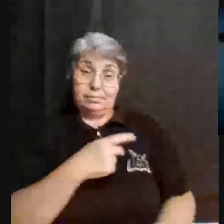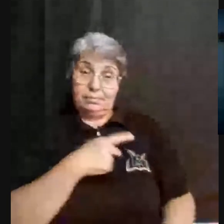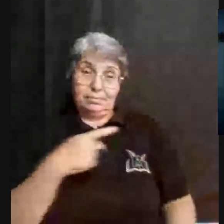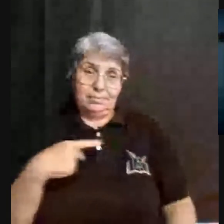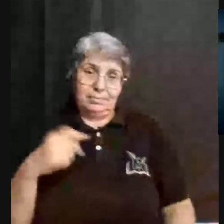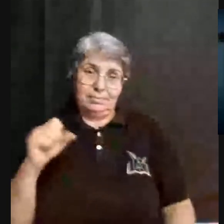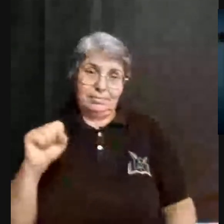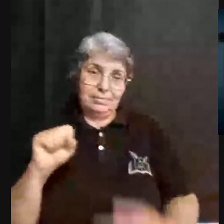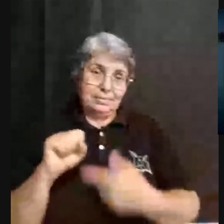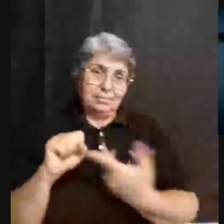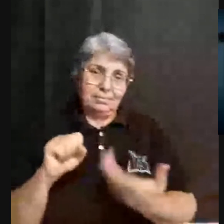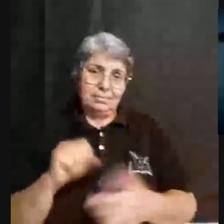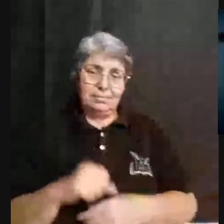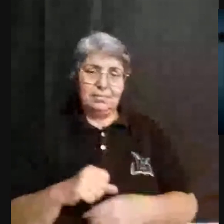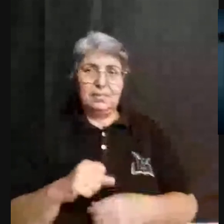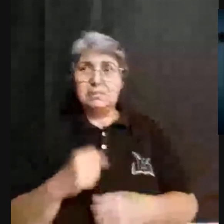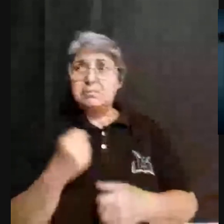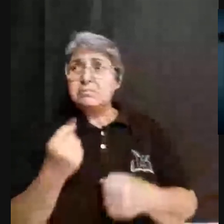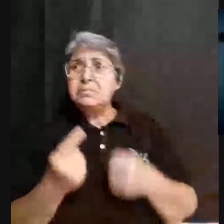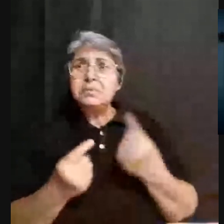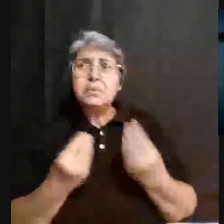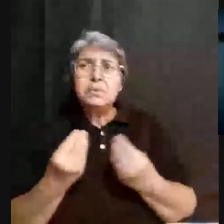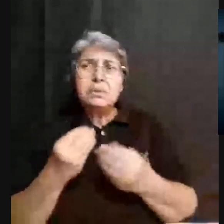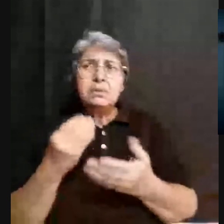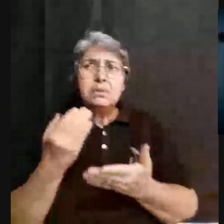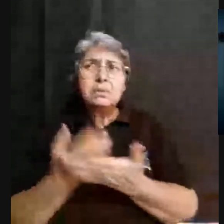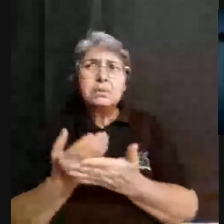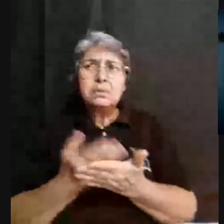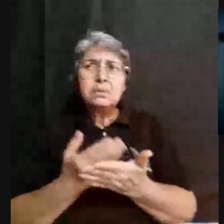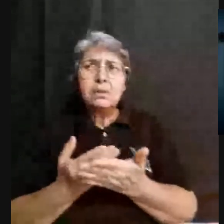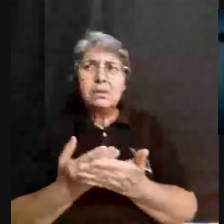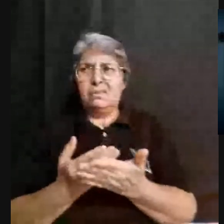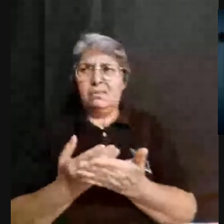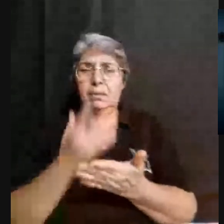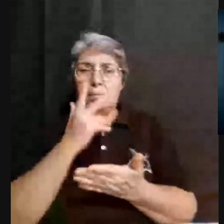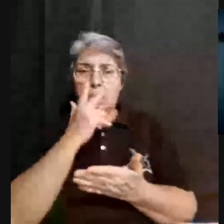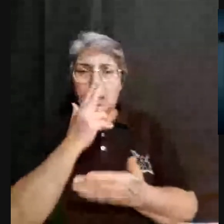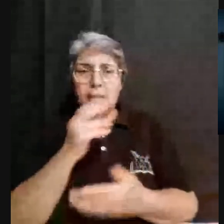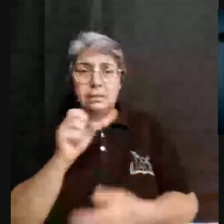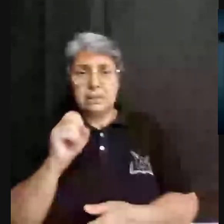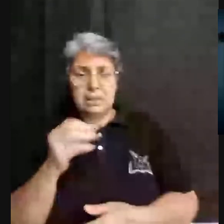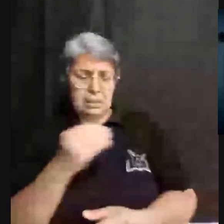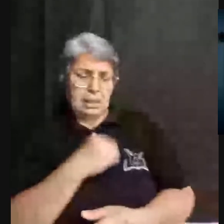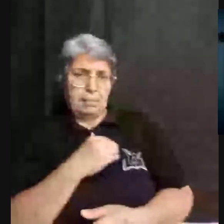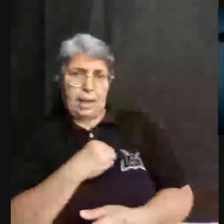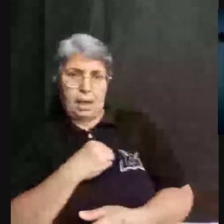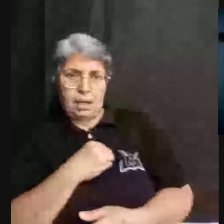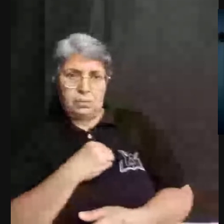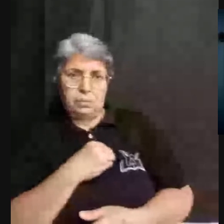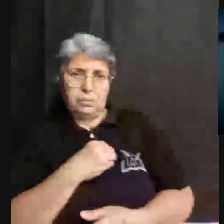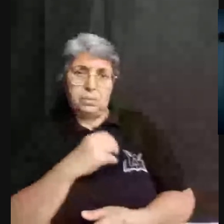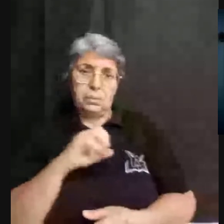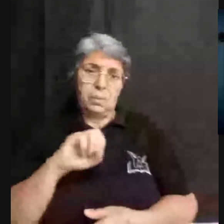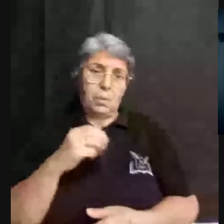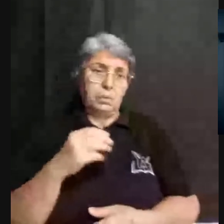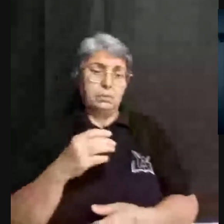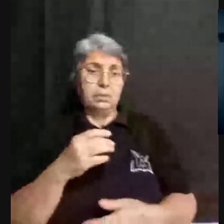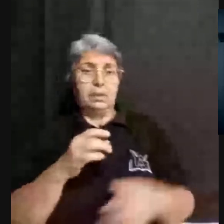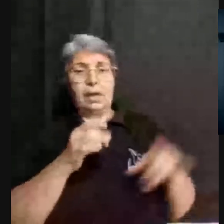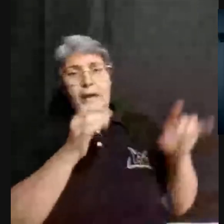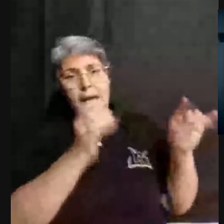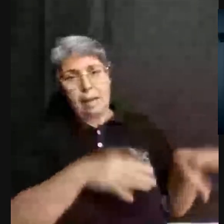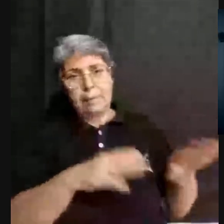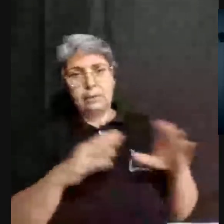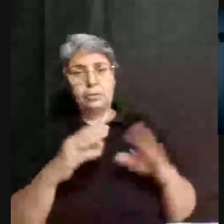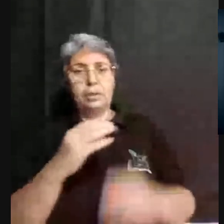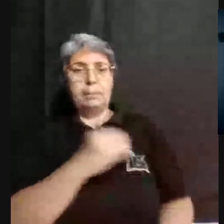pecar ou não pecar não muda nada. Não muda nada qual será o resultado final das coisas. O povo